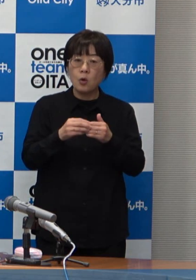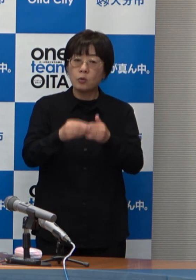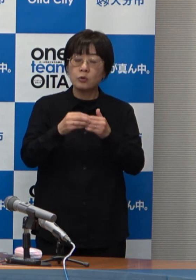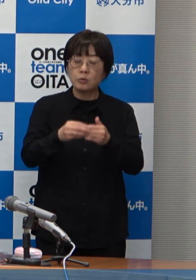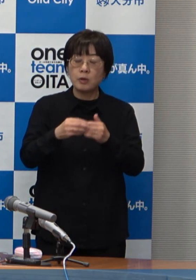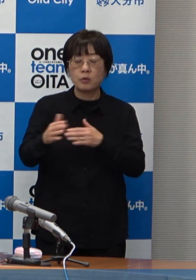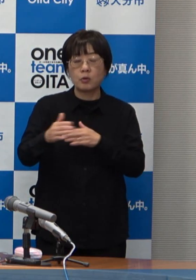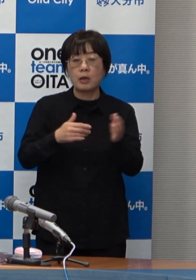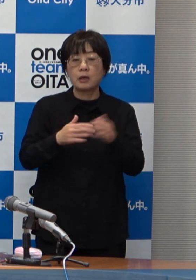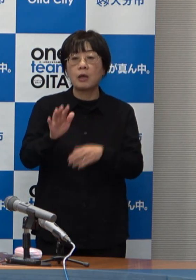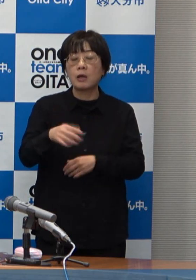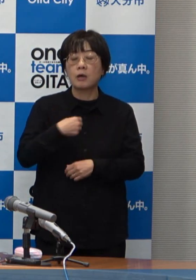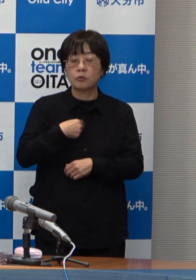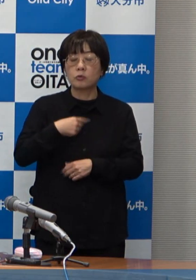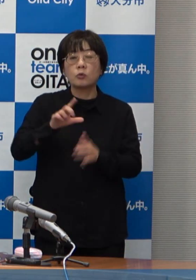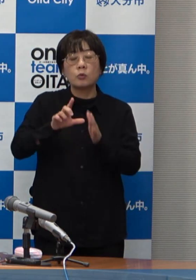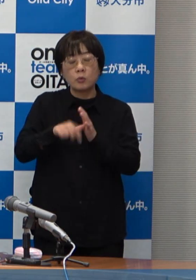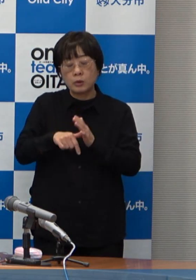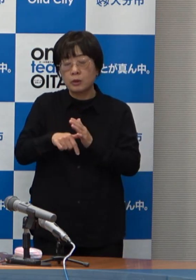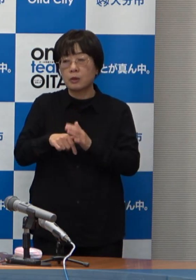けどその後